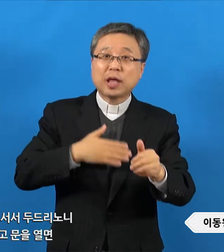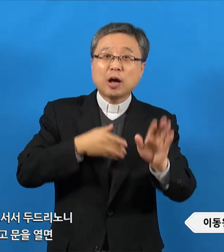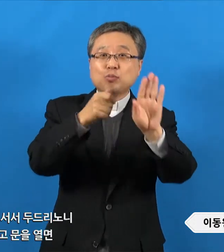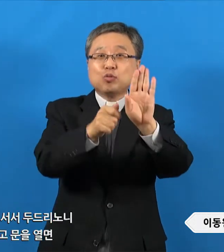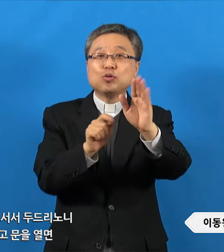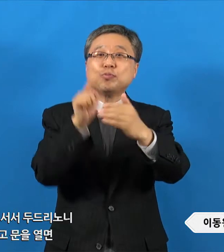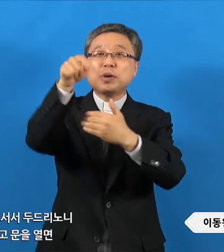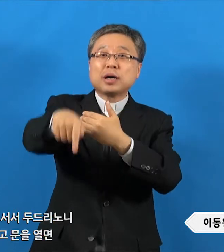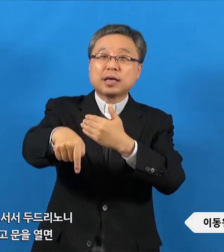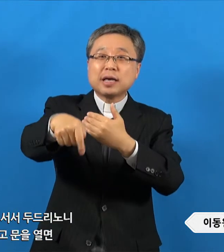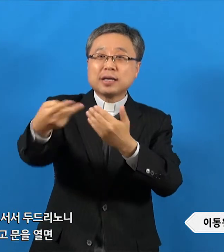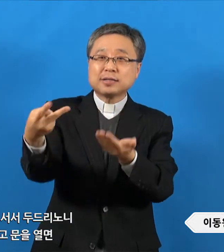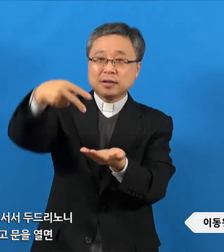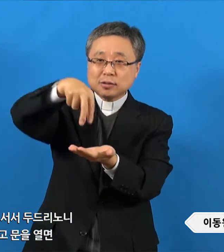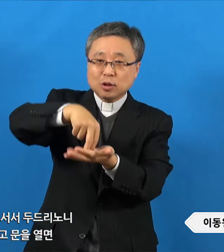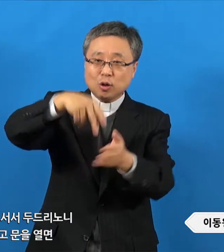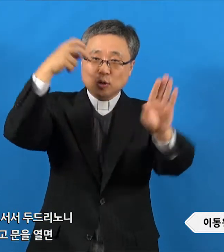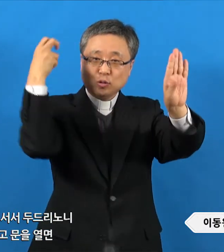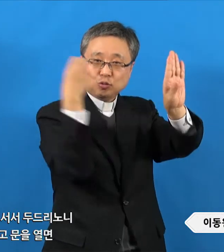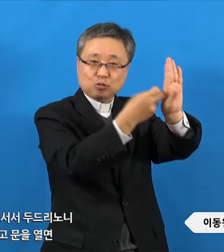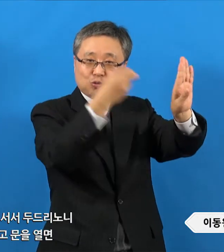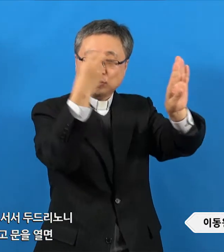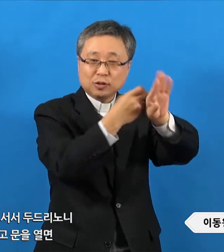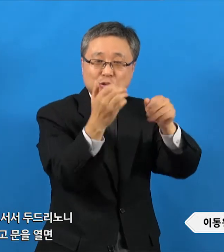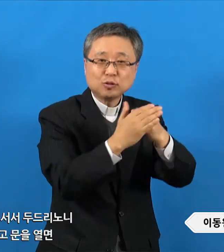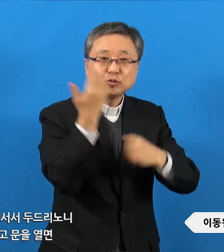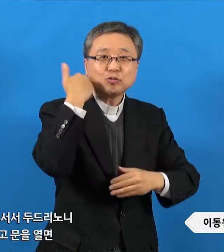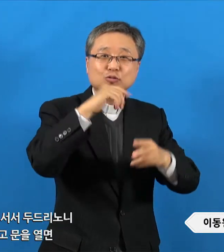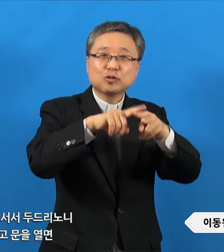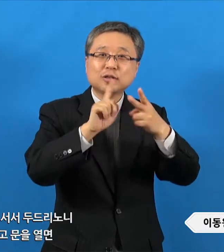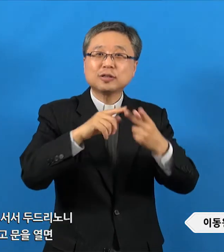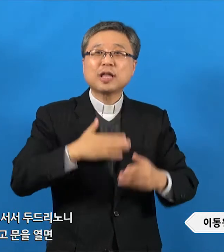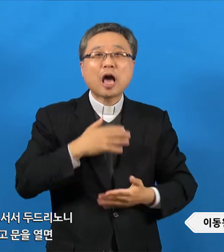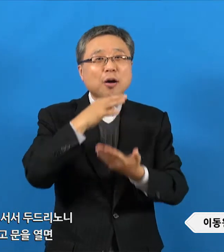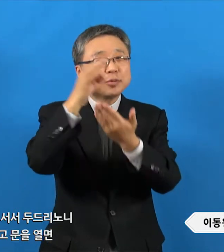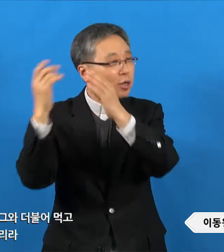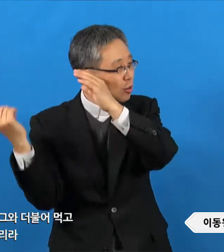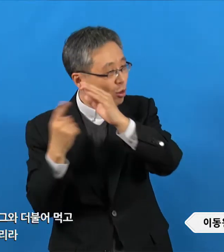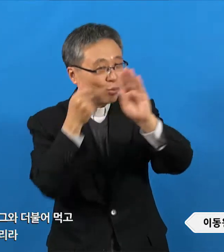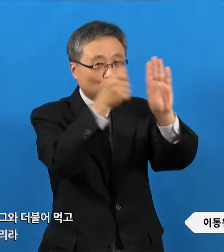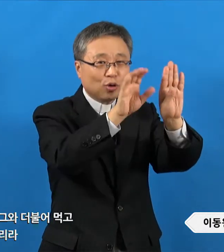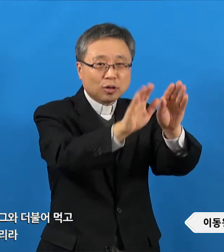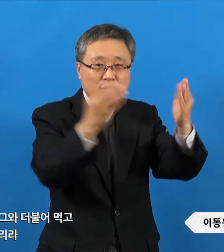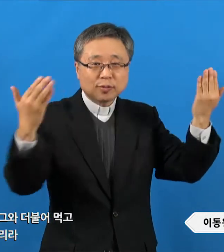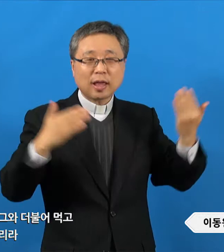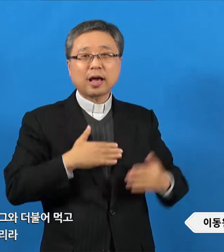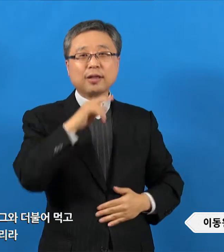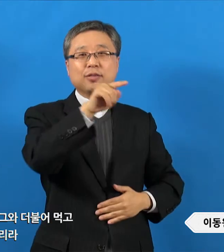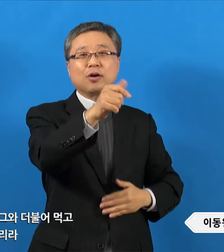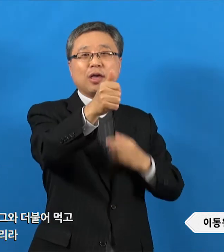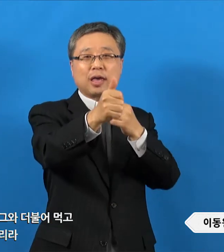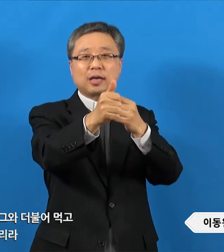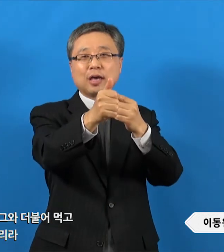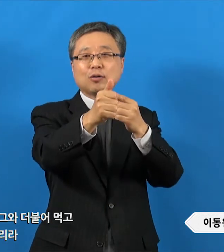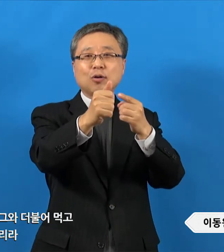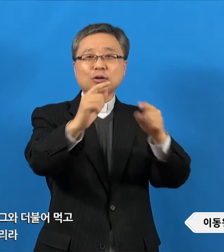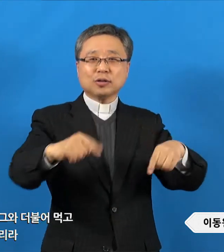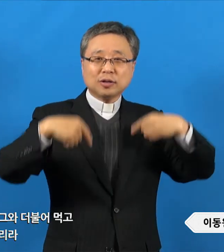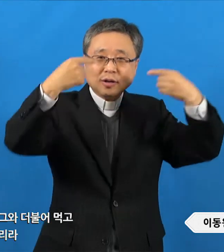서서 두드리노니 누구든지 내 음성을 듣고 문을 열면 내가 너에게로 들어가리라. 그러니까